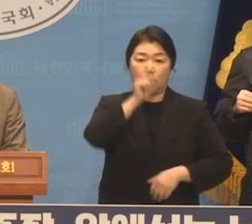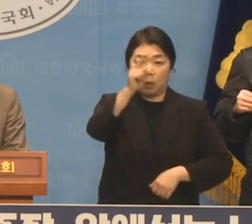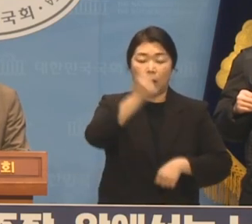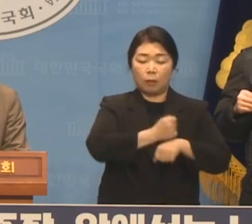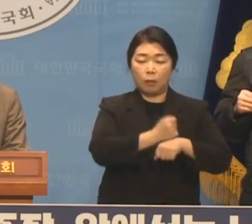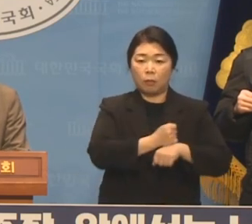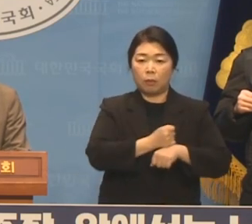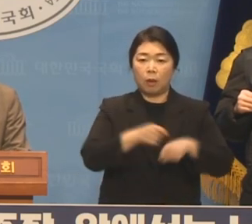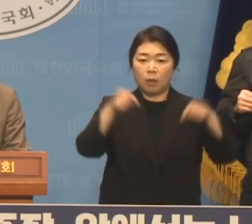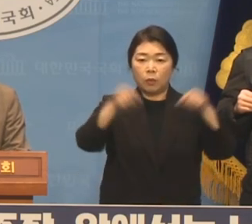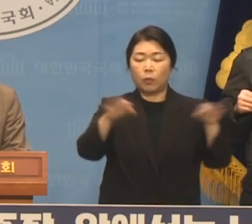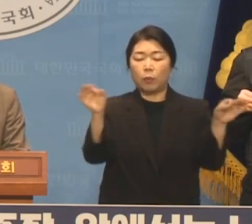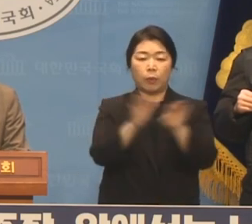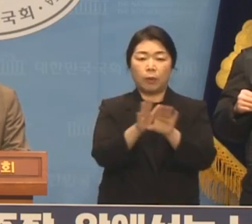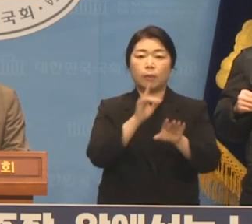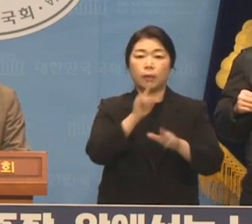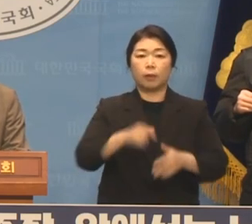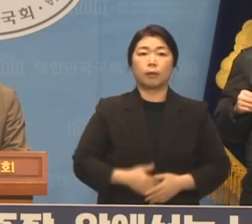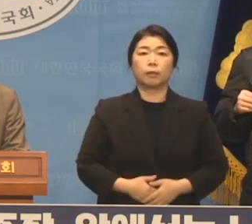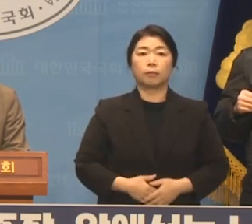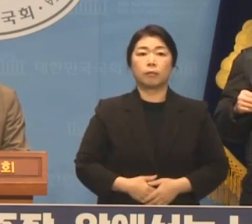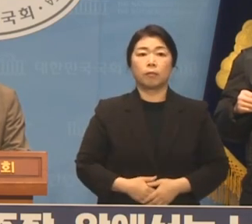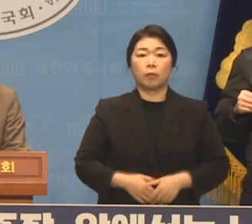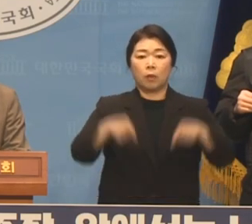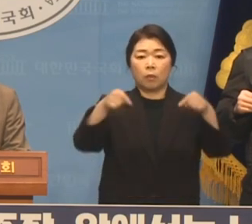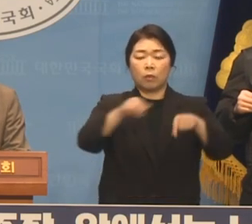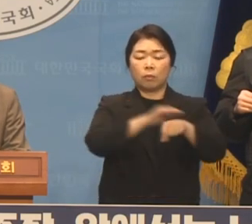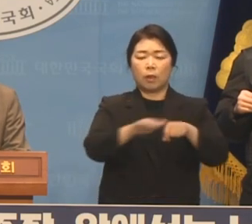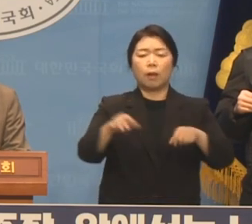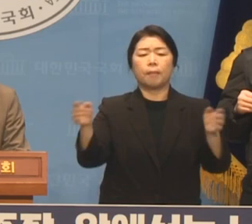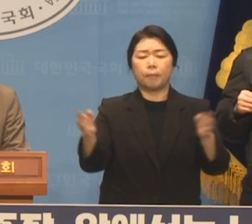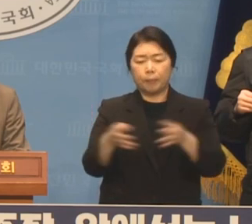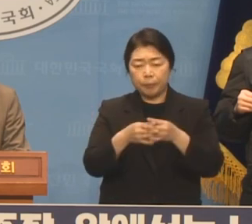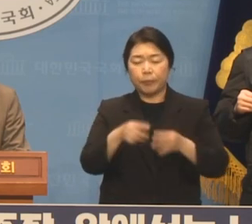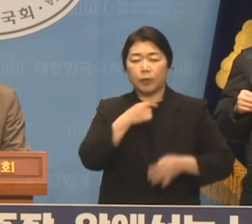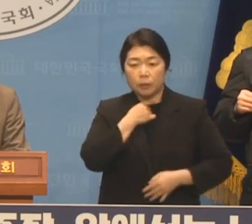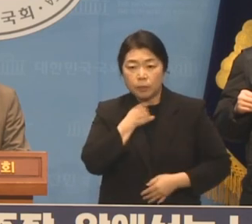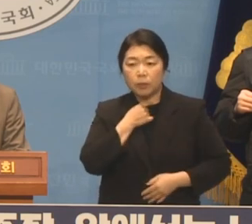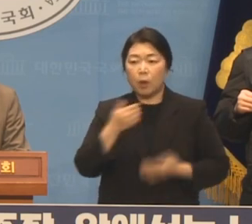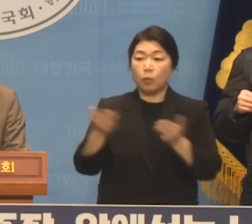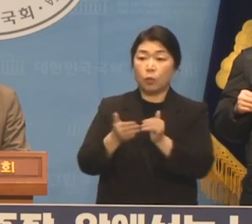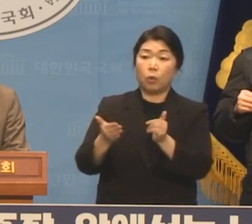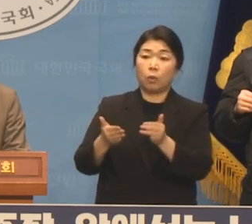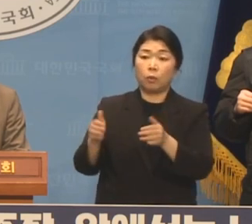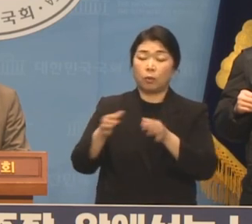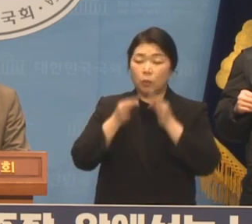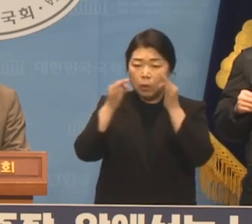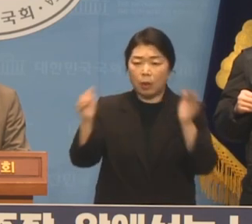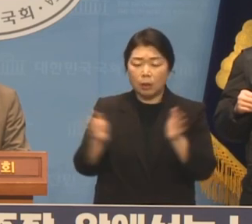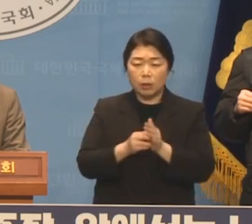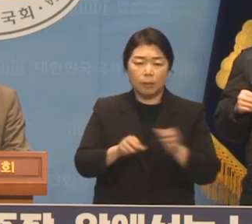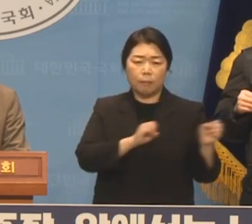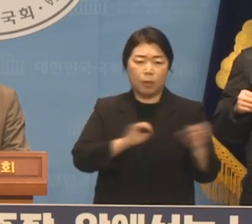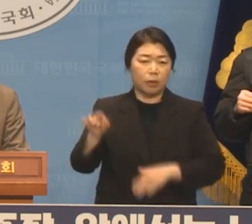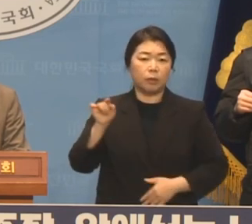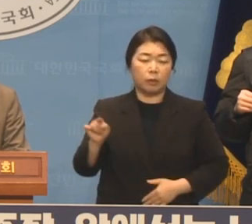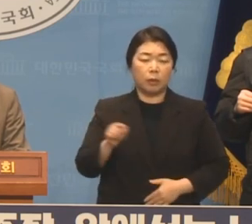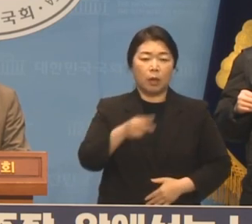엎었습니다. 교섭을 원만히 마무리 짓고자 하는 노동조합의 노력마저 뒤집어버리는